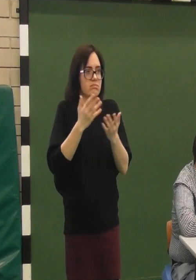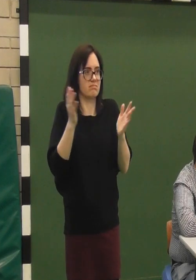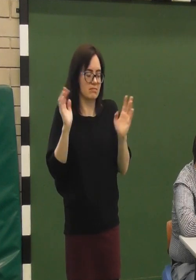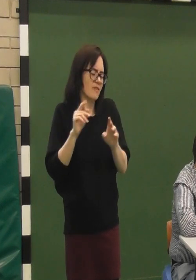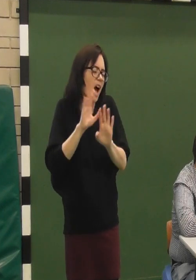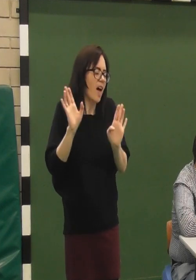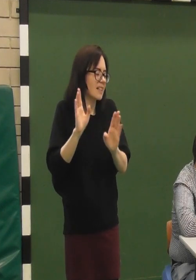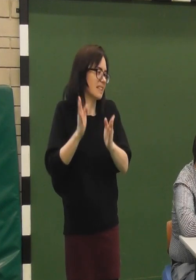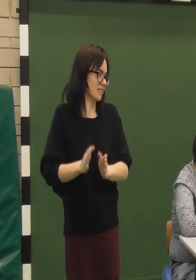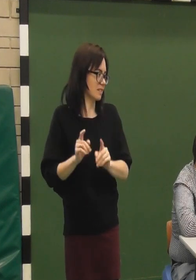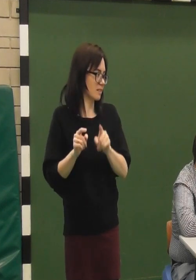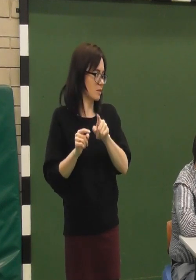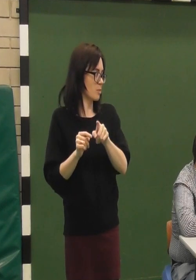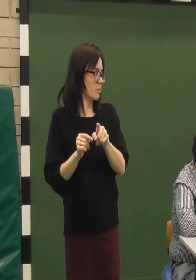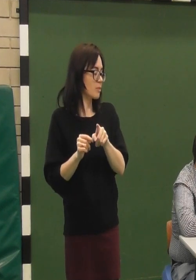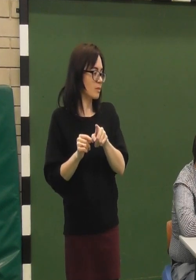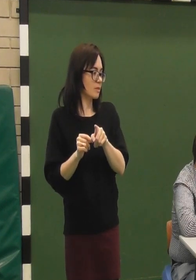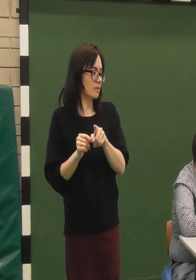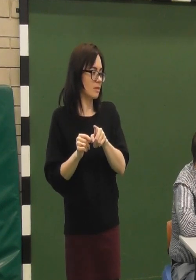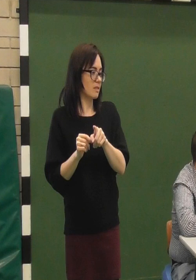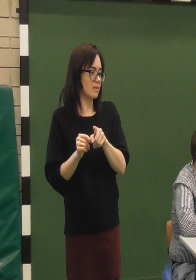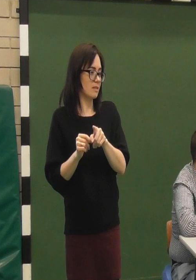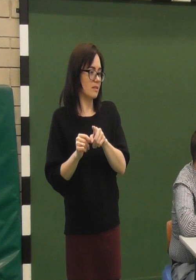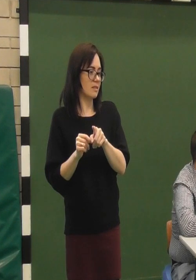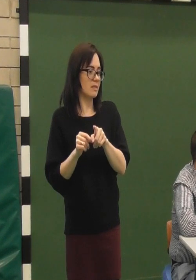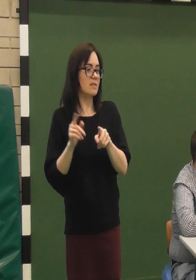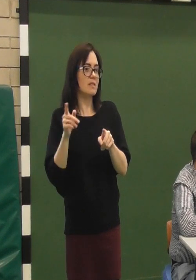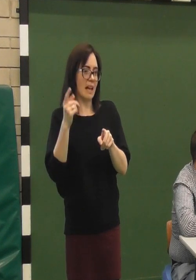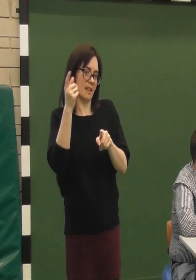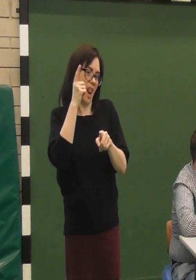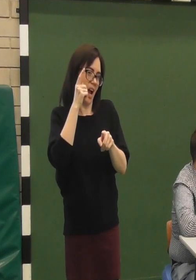valamelyik társunk levett az egyik lakásból